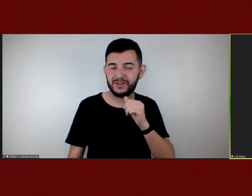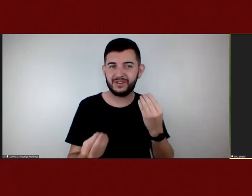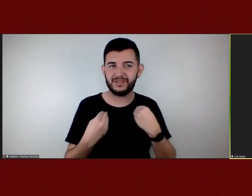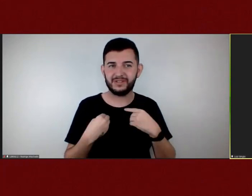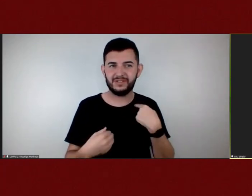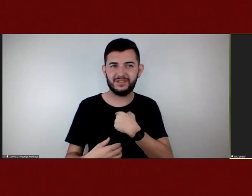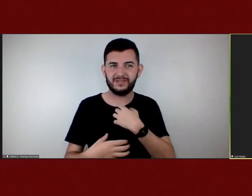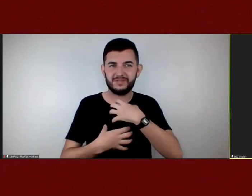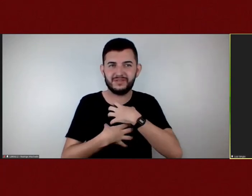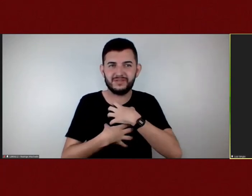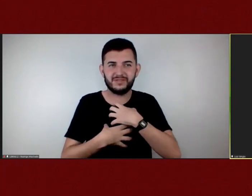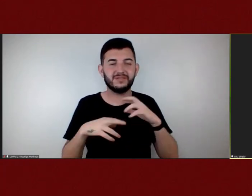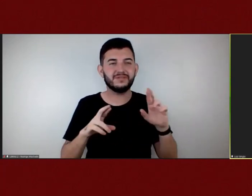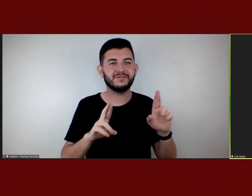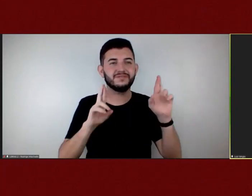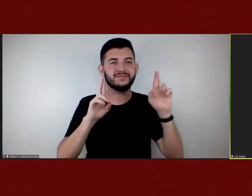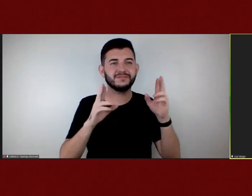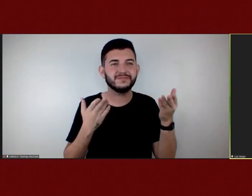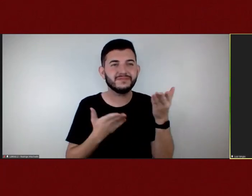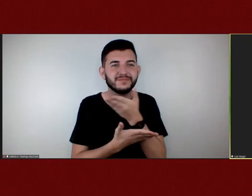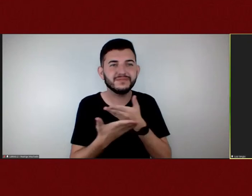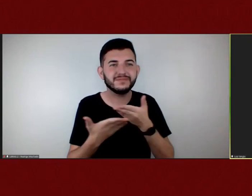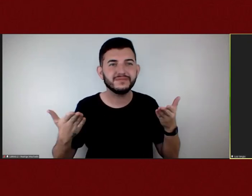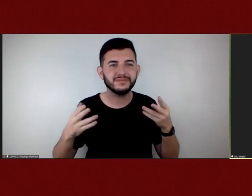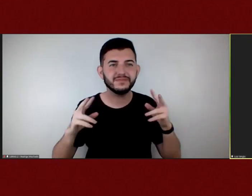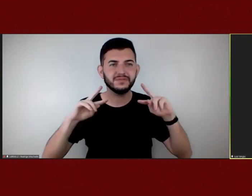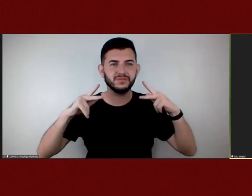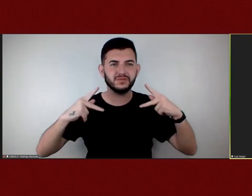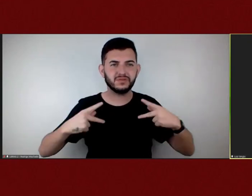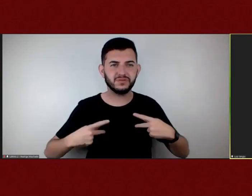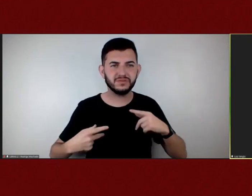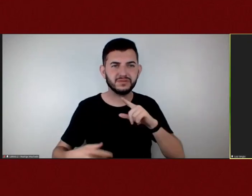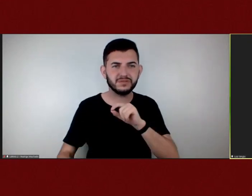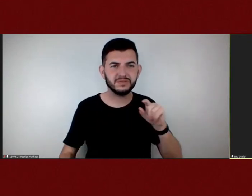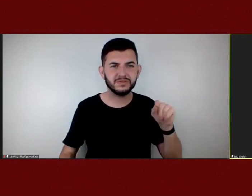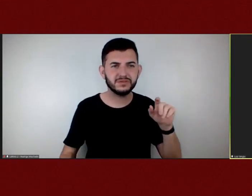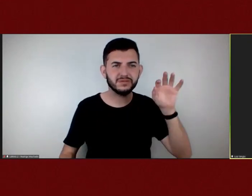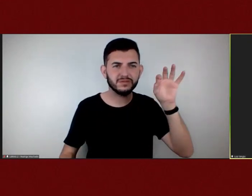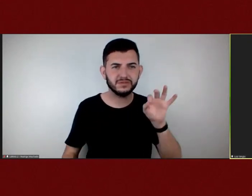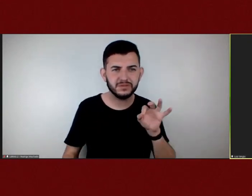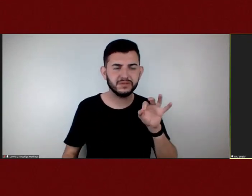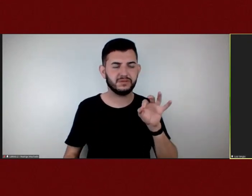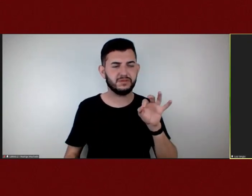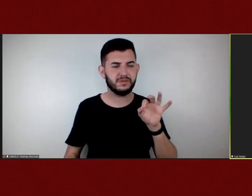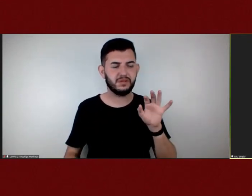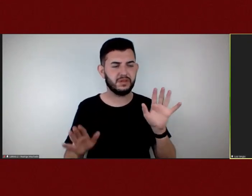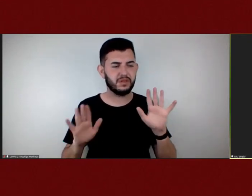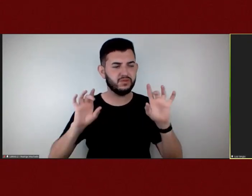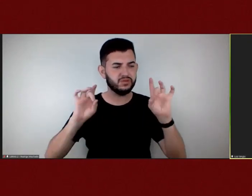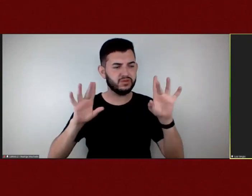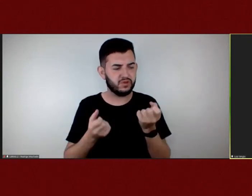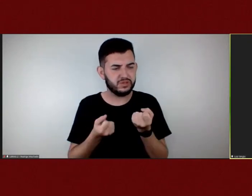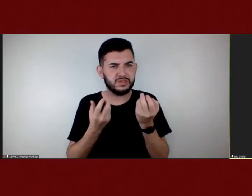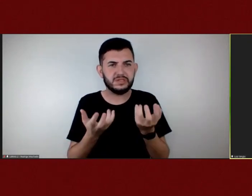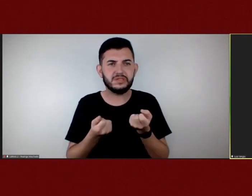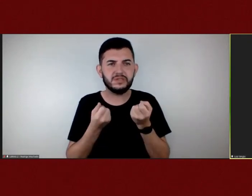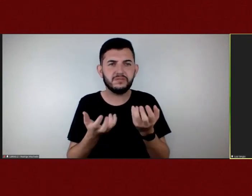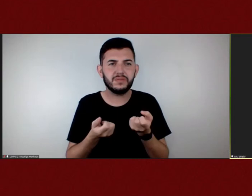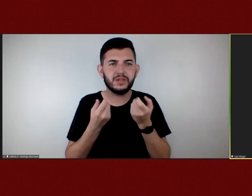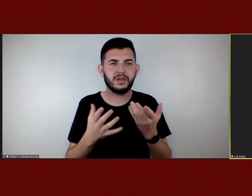fraternidade e ao humanismo integral, não só de inspiração